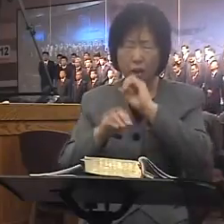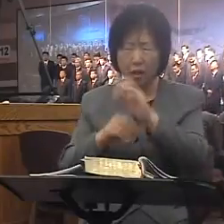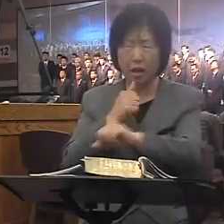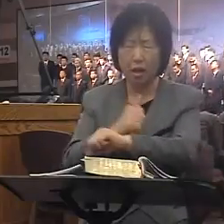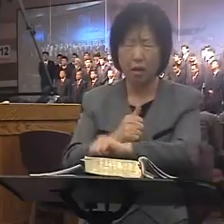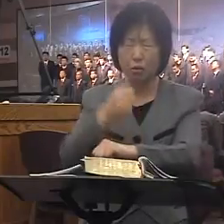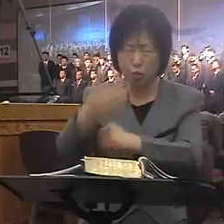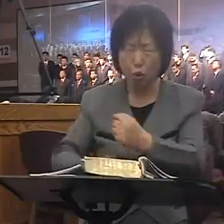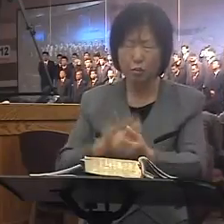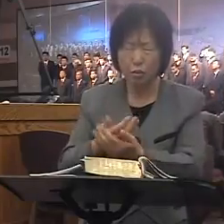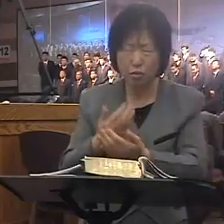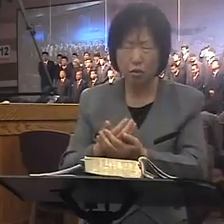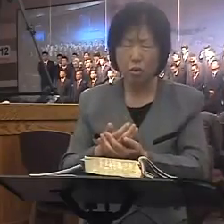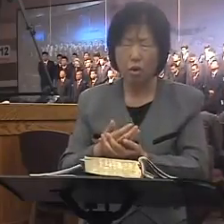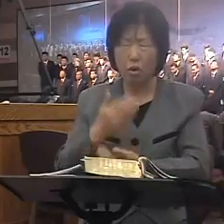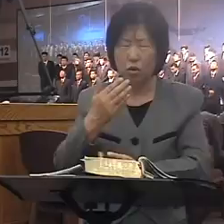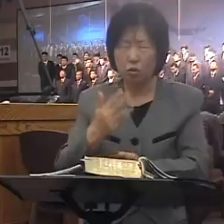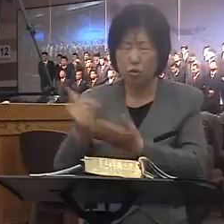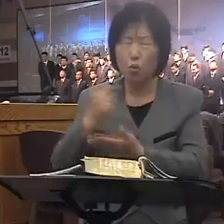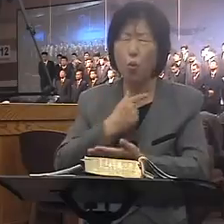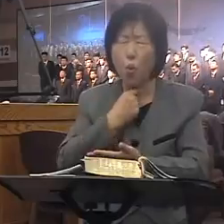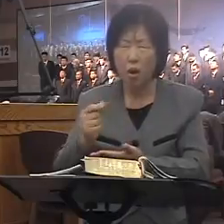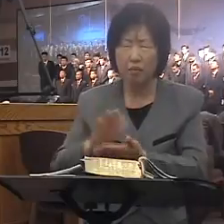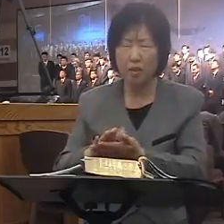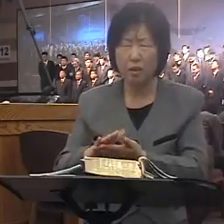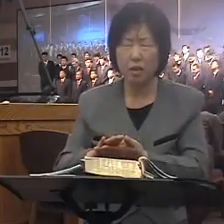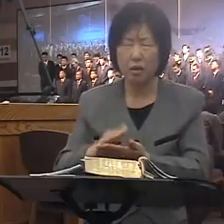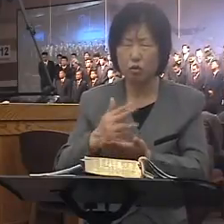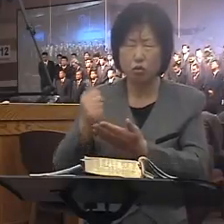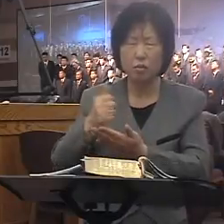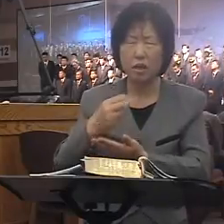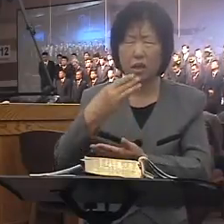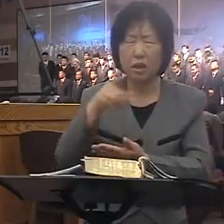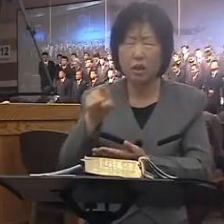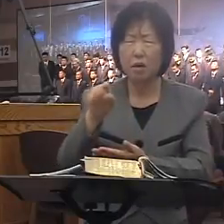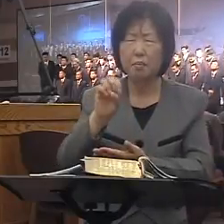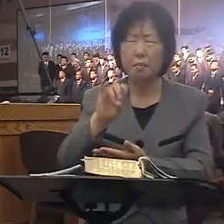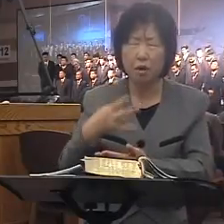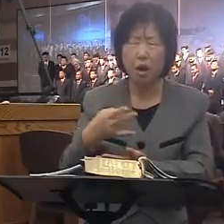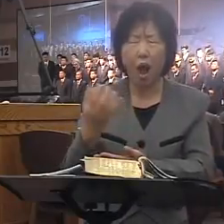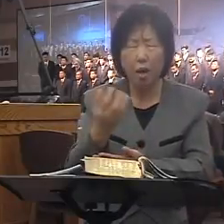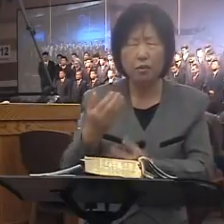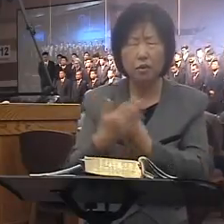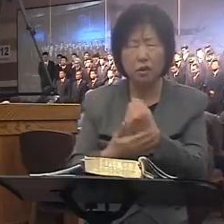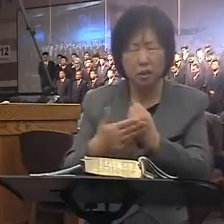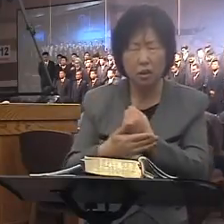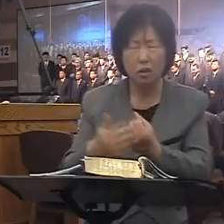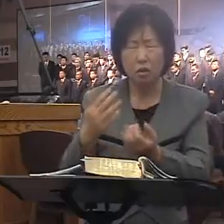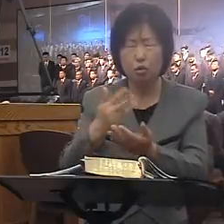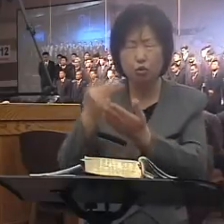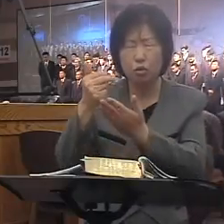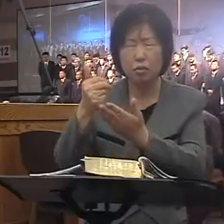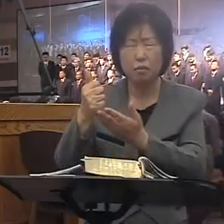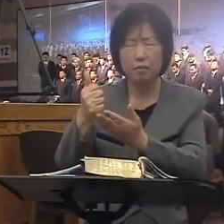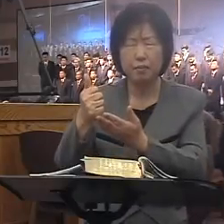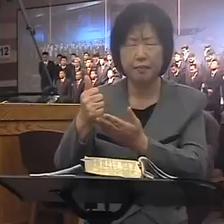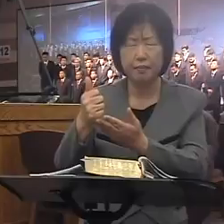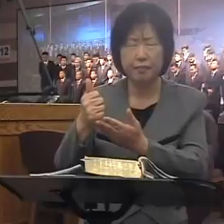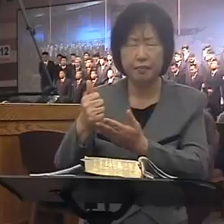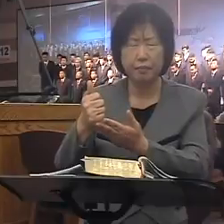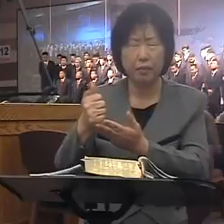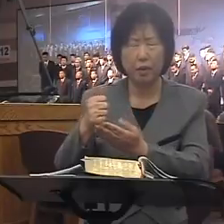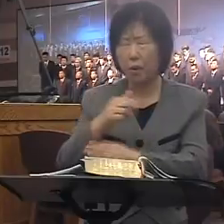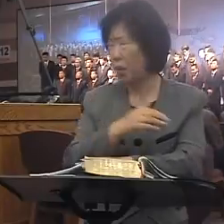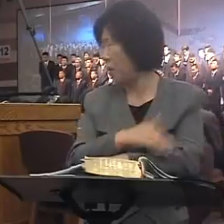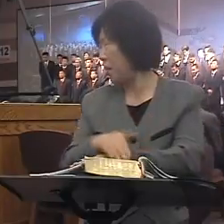주시옵소서. 그리고 주님 원합니다. 주님의 터프 그레이스를, 아픈 은혜를 주님 우리가